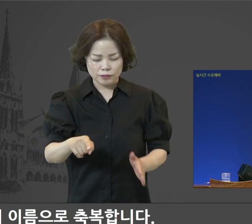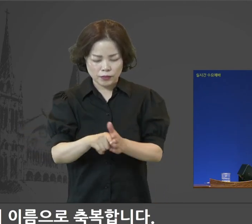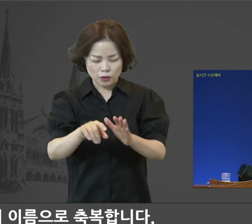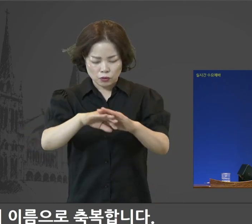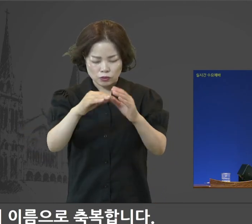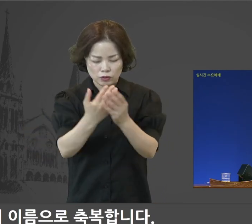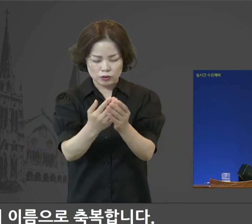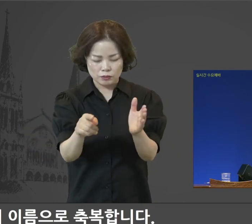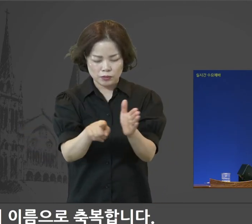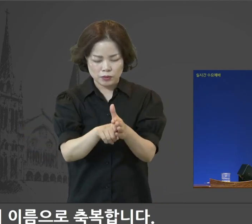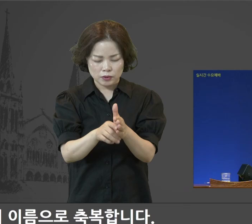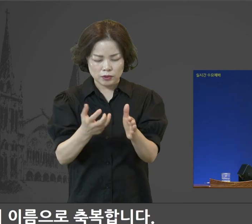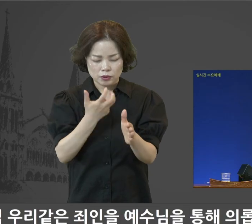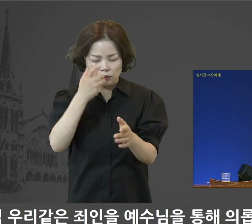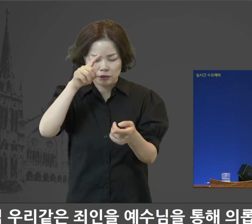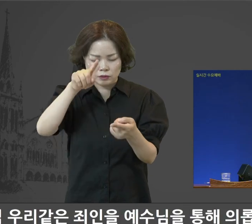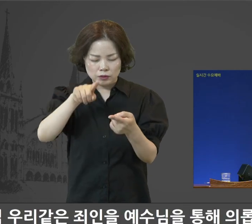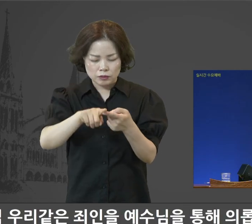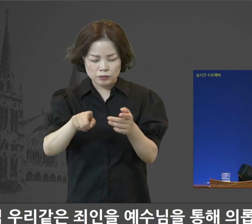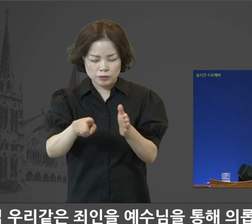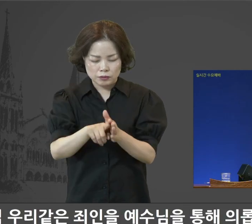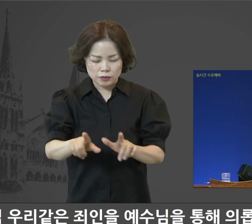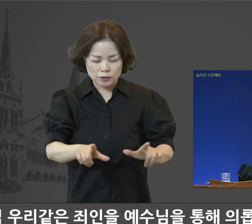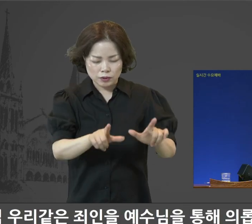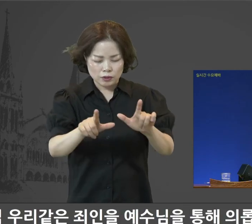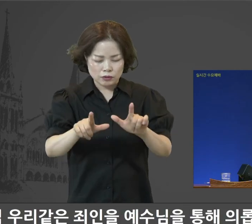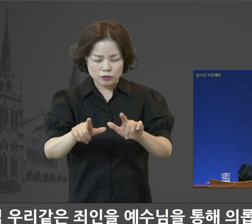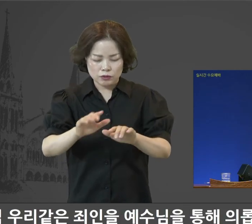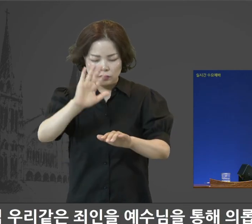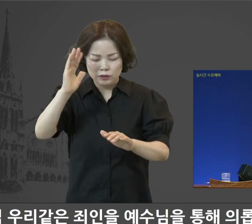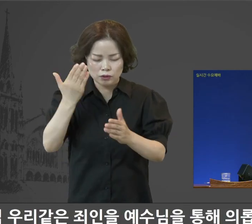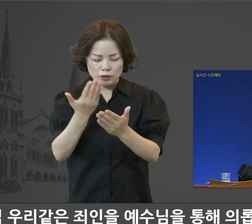믿으며 성령을 따라 믿음의 삶을 사는 우리 모두가